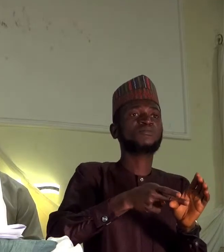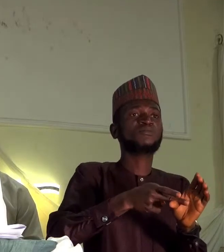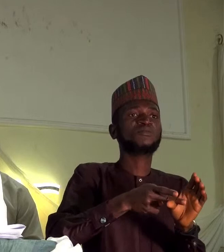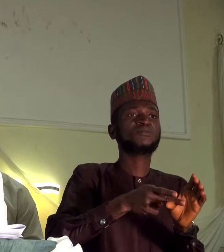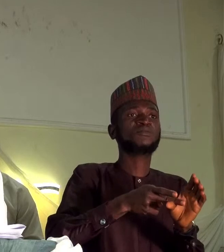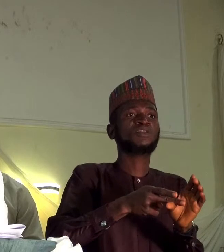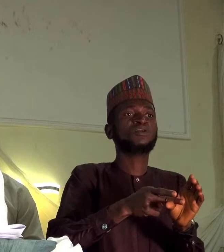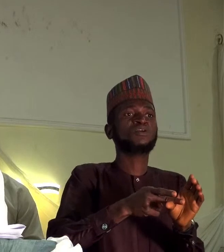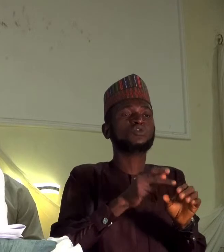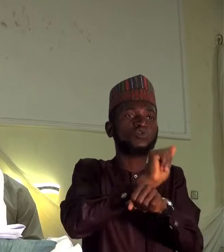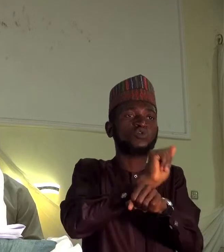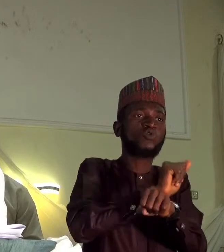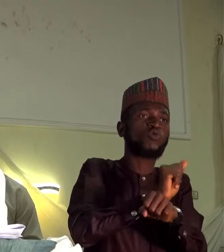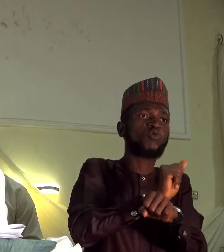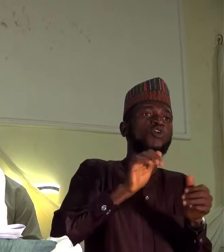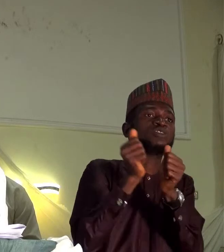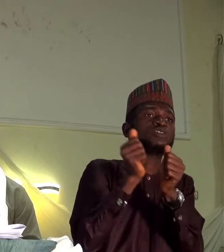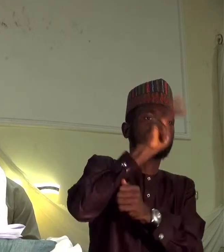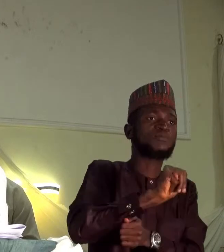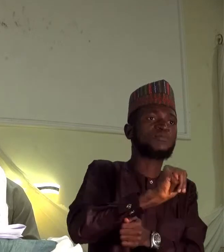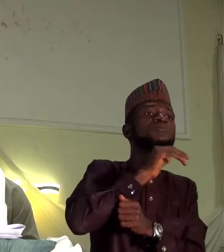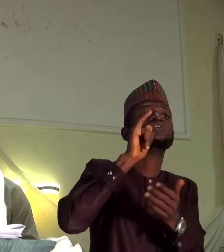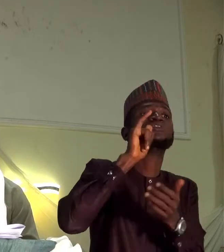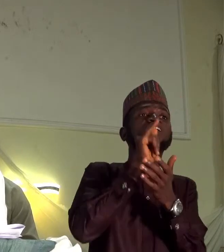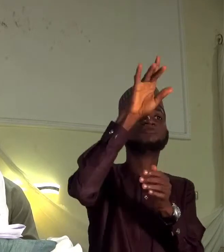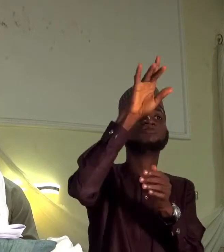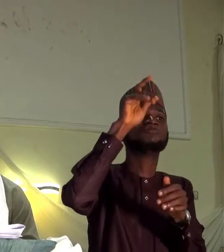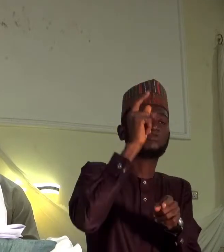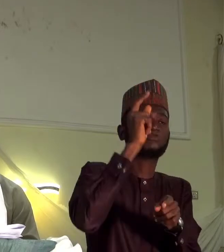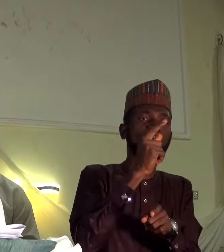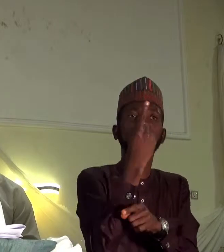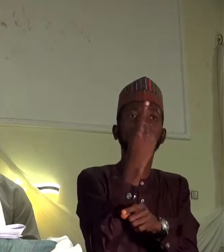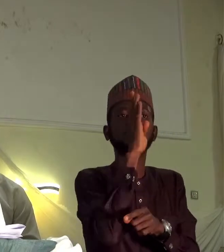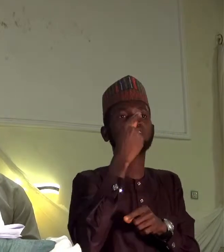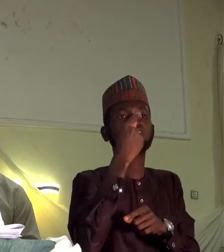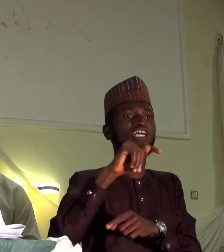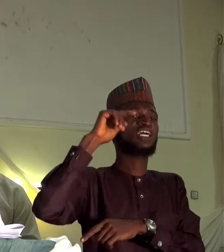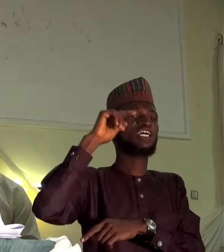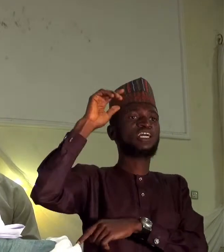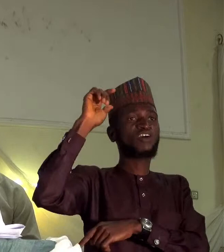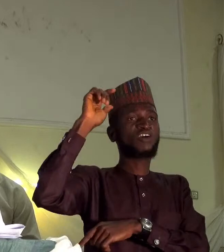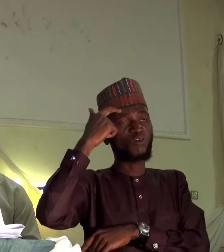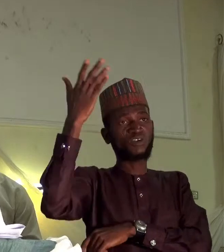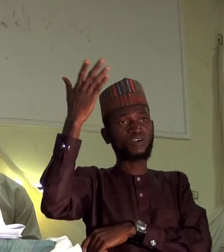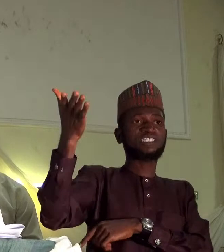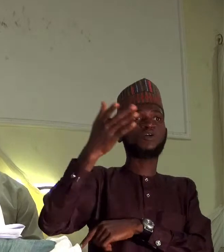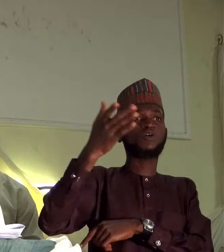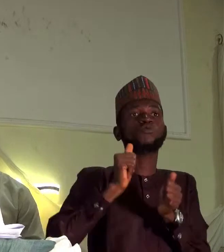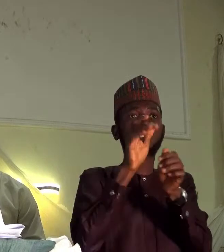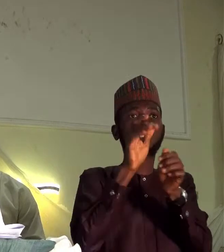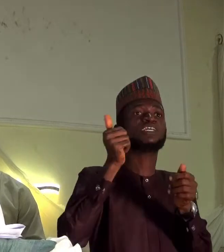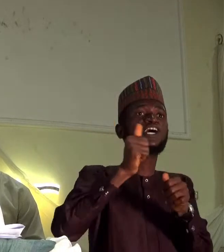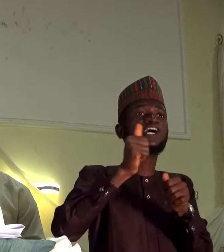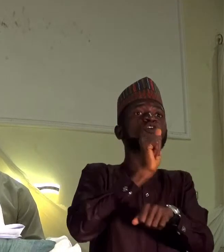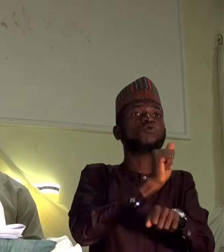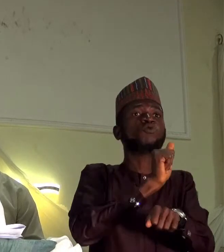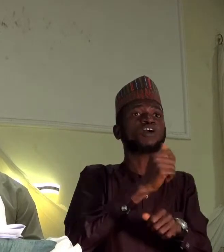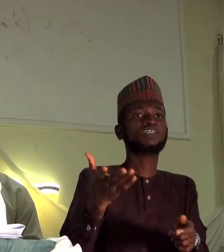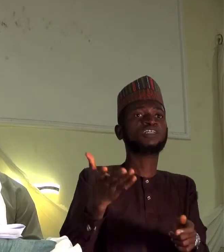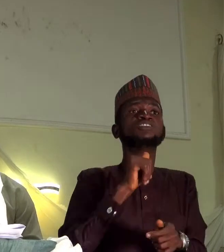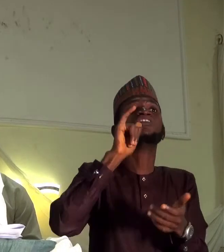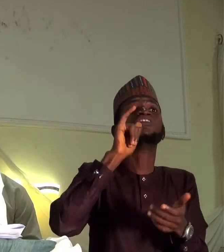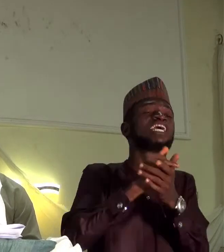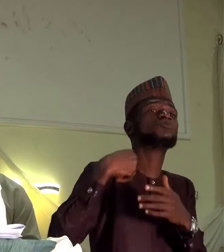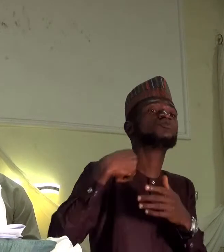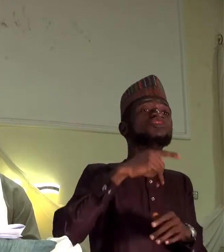Our own democracy in this country many a time is limited to voting. Our public, our èèyàn voting lásán ń jaba ti vote